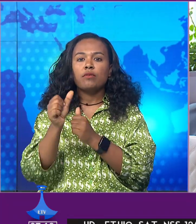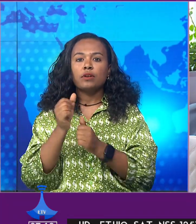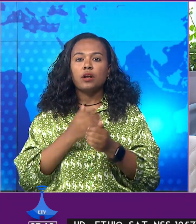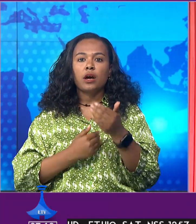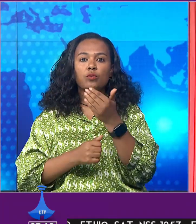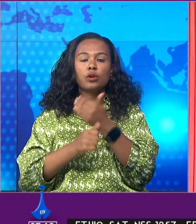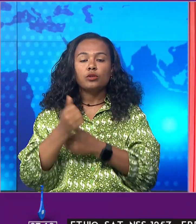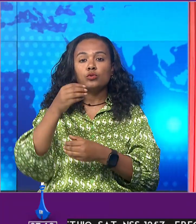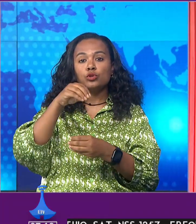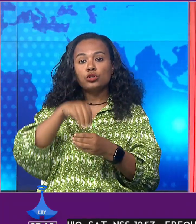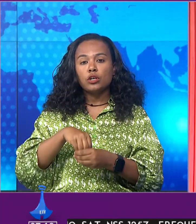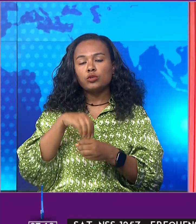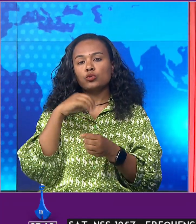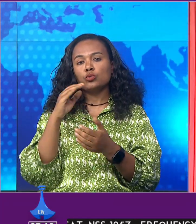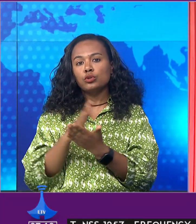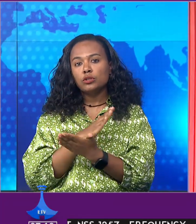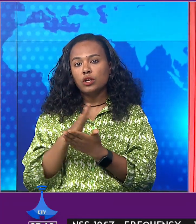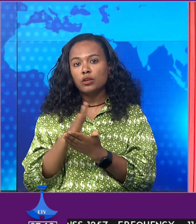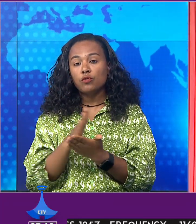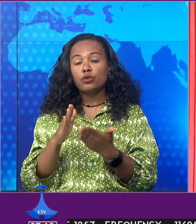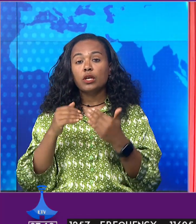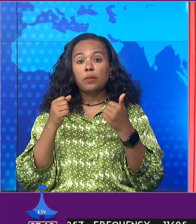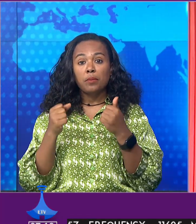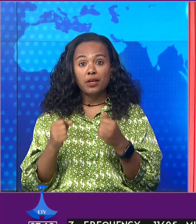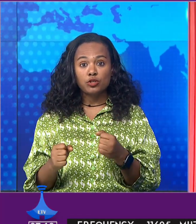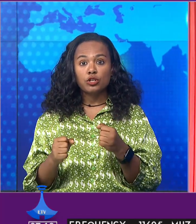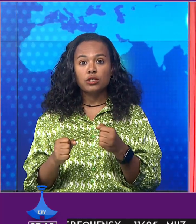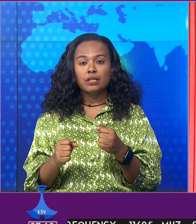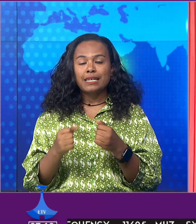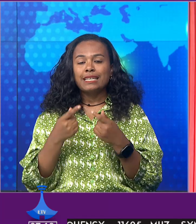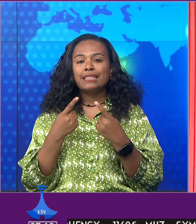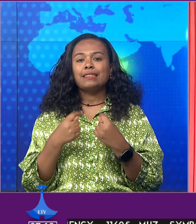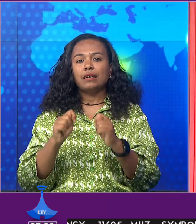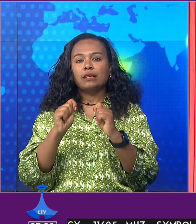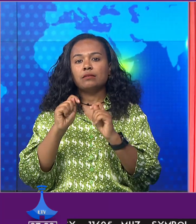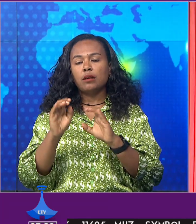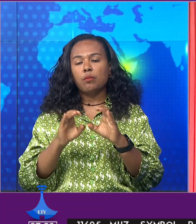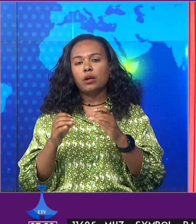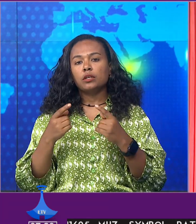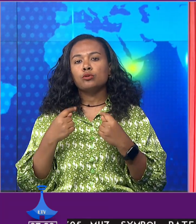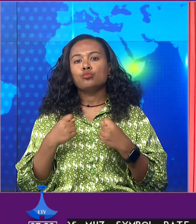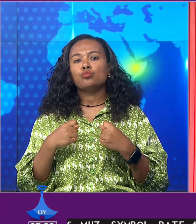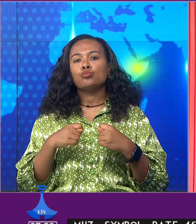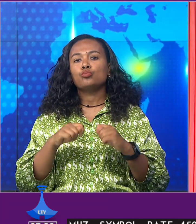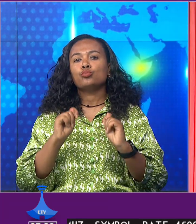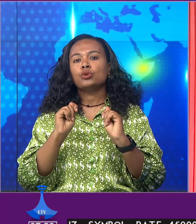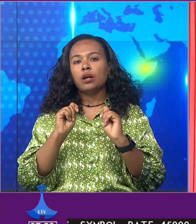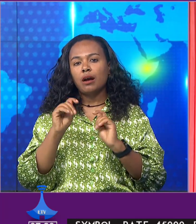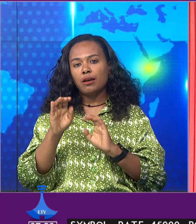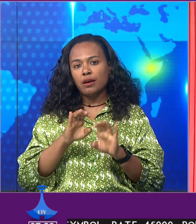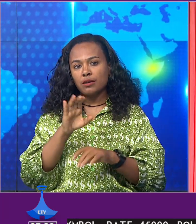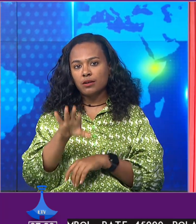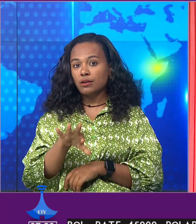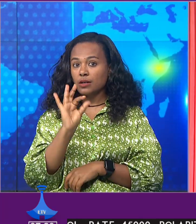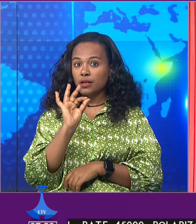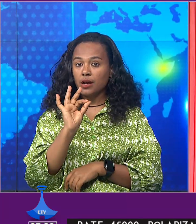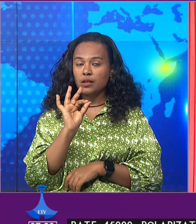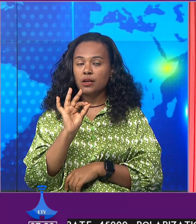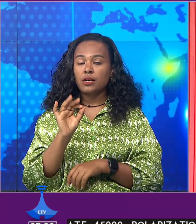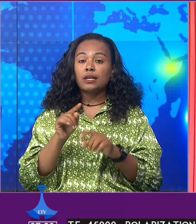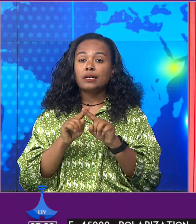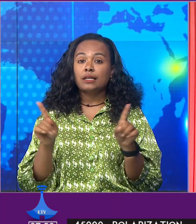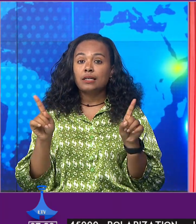ጉዳተኞች እንዲካተቱ እንዲሳተፉ የሚያስችል ጥረት ለማድረግ ሙከራ እያደረግን እንገኛለን።